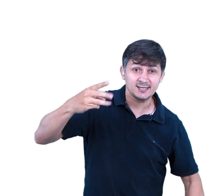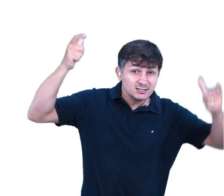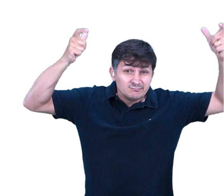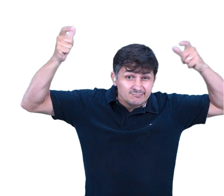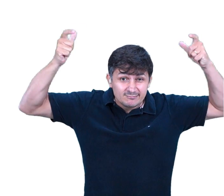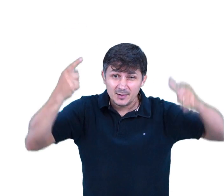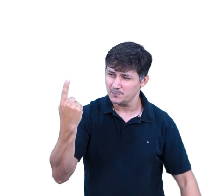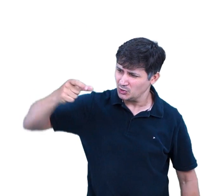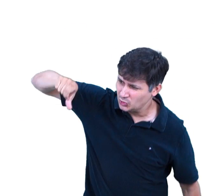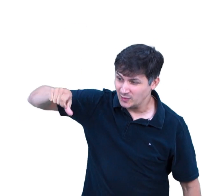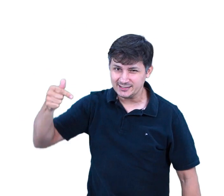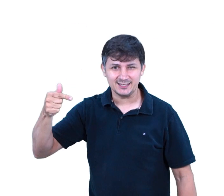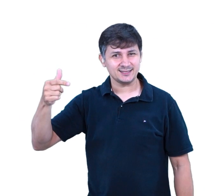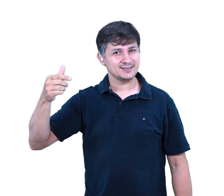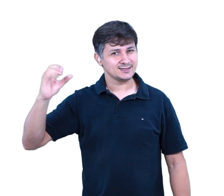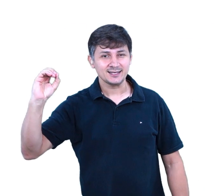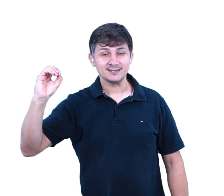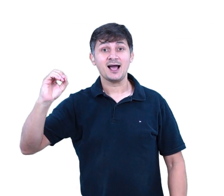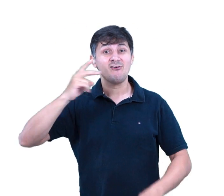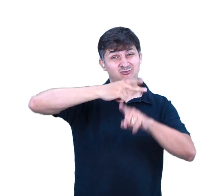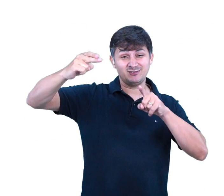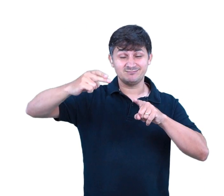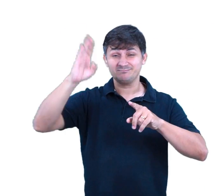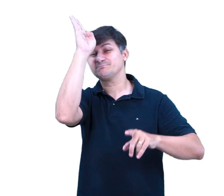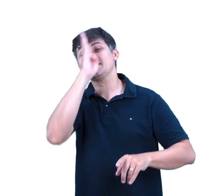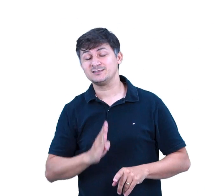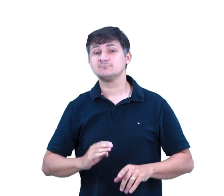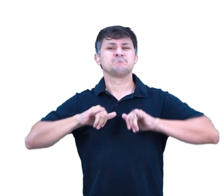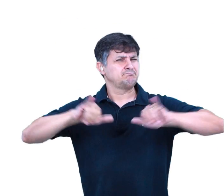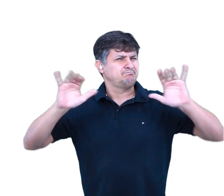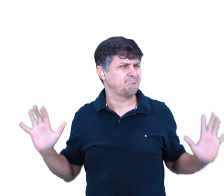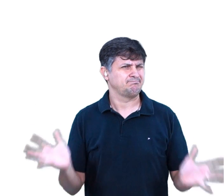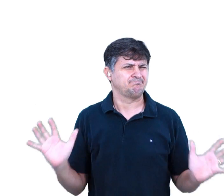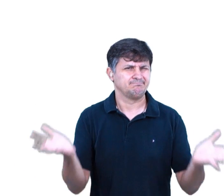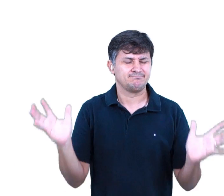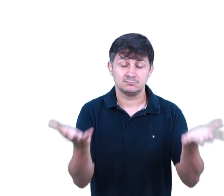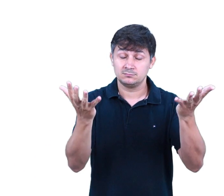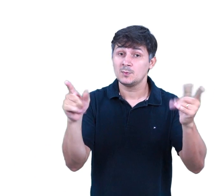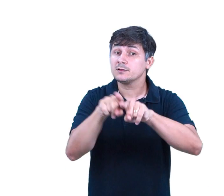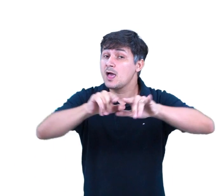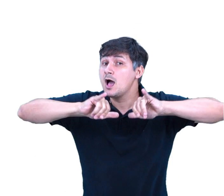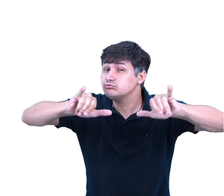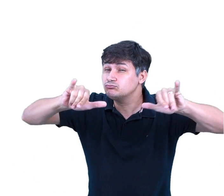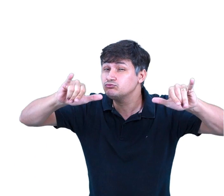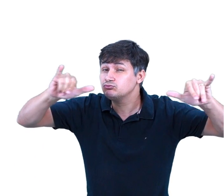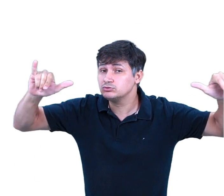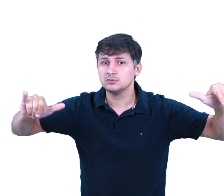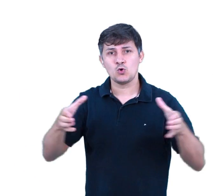México em 1970 contribuiu para estimular a retórica ufanista e a propaganda do regime. Nas